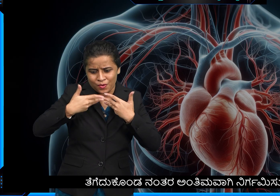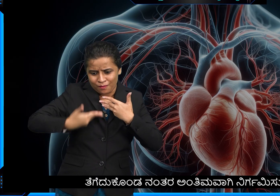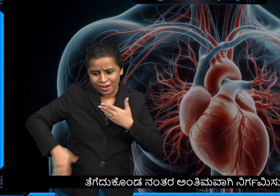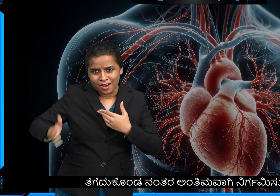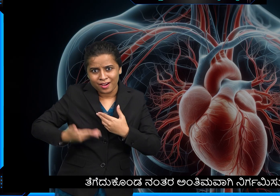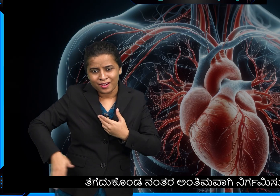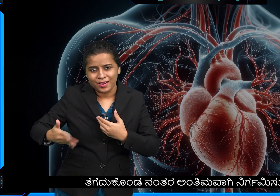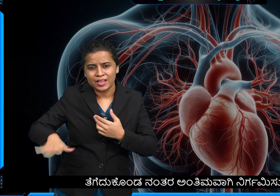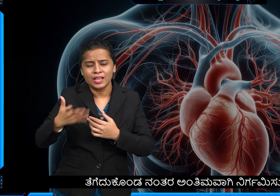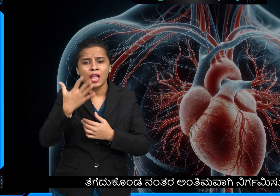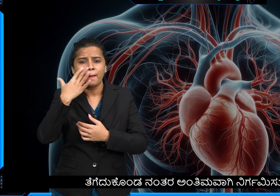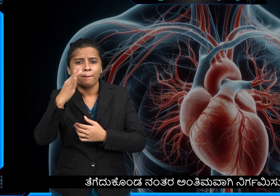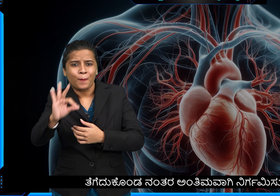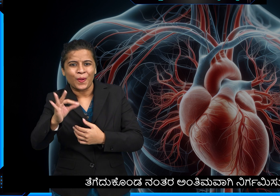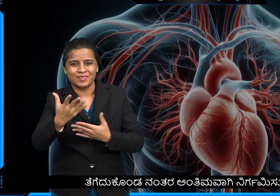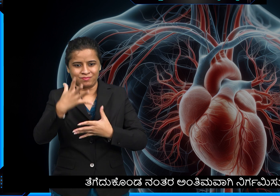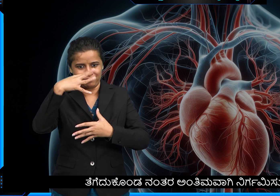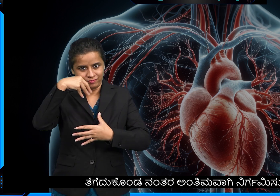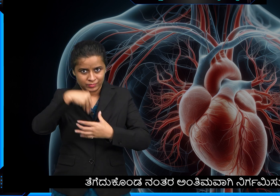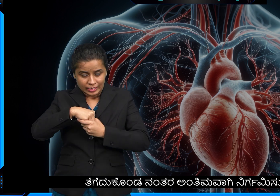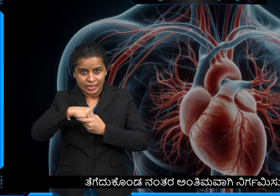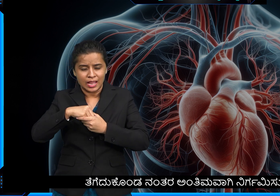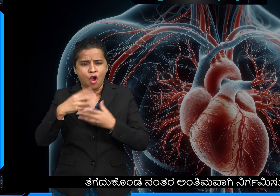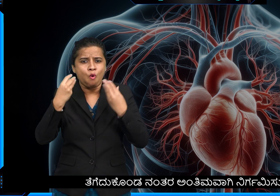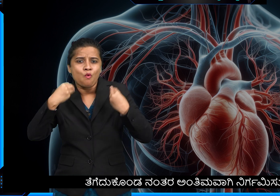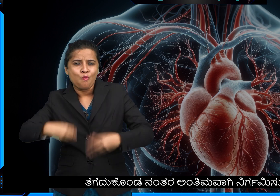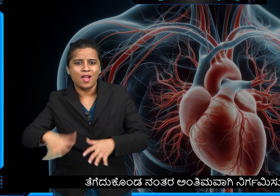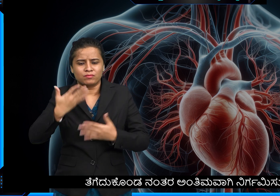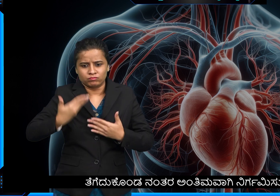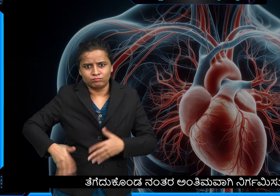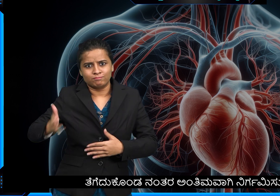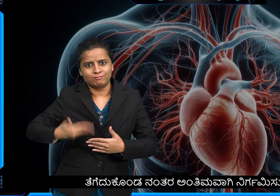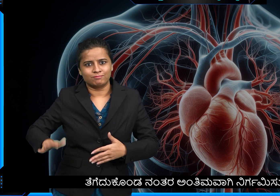ನಂತರ ಅಂತಿಮವಾಗಿ ನಿರ್ಗಮಿಸುತ್ತದೆ.